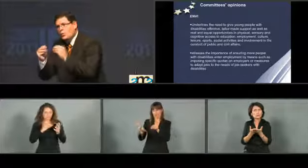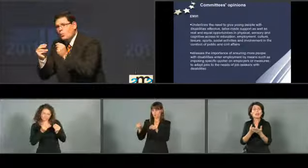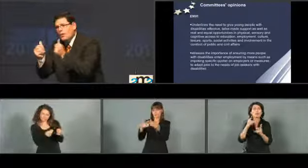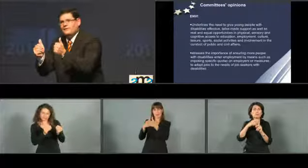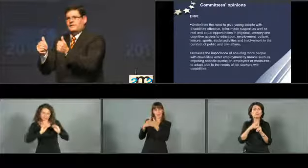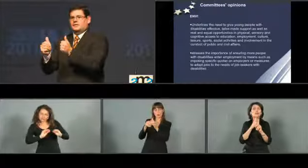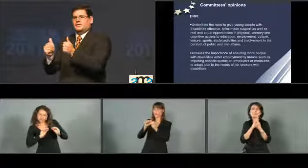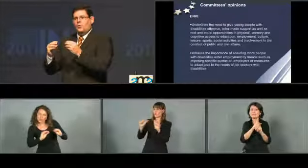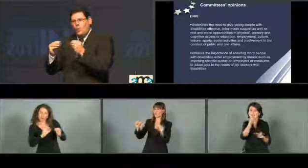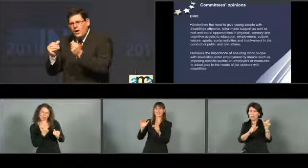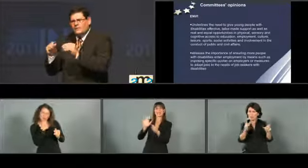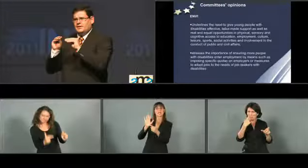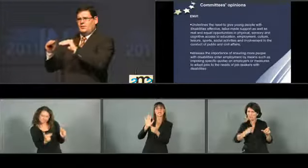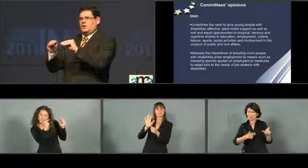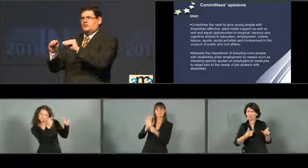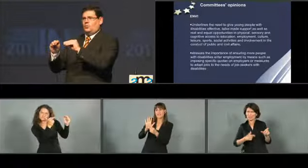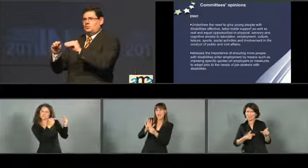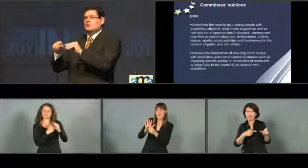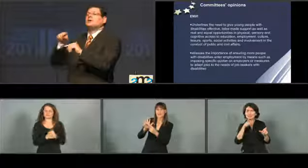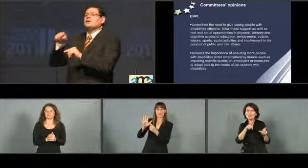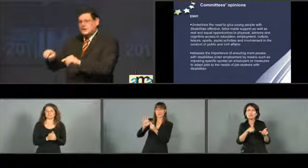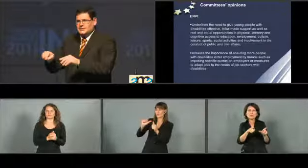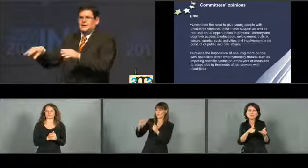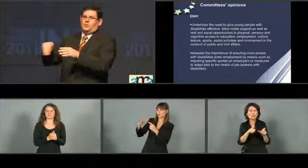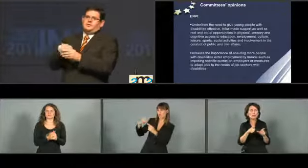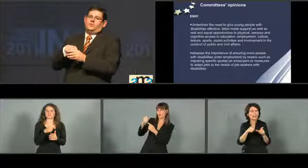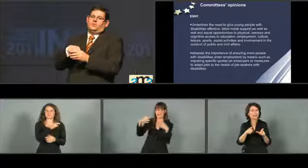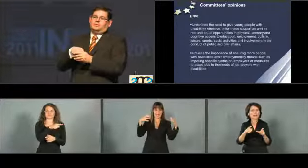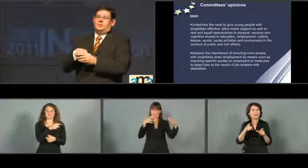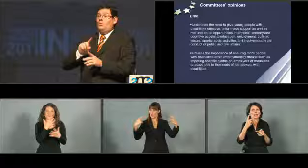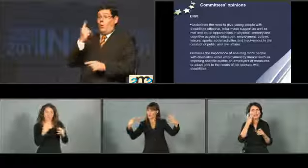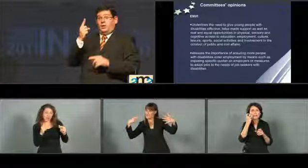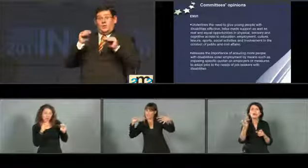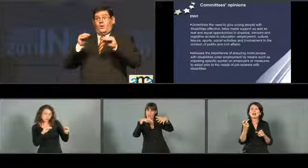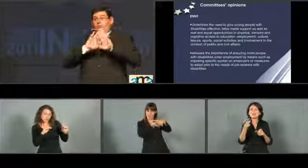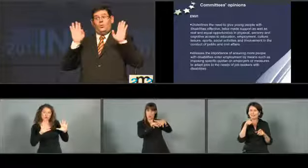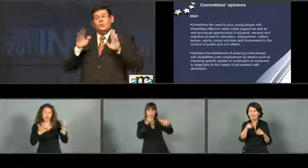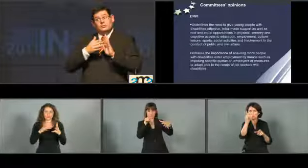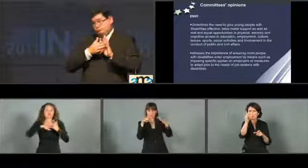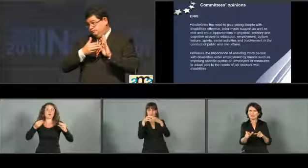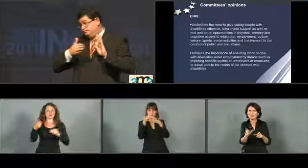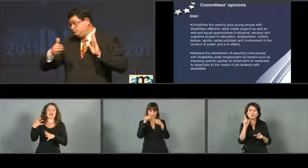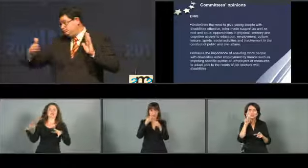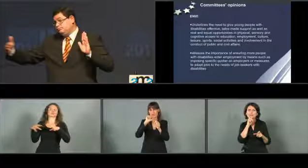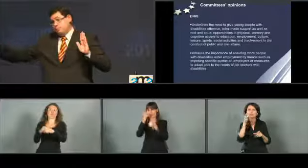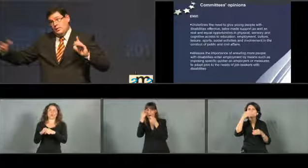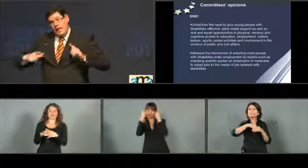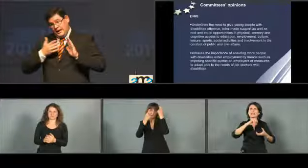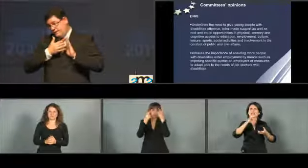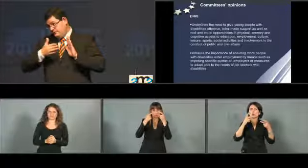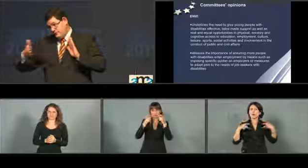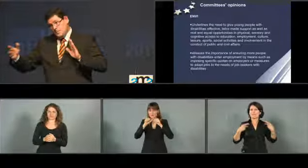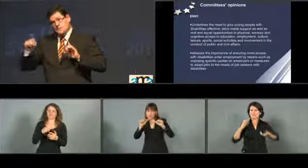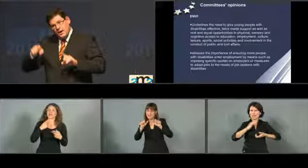la vie sociale. Que ça passe par l'enseignement, un haut niveau d'enseignement par exemple. Quelle est la